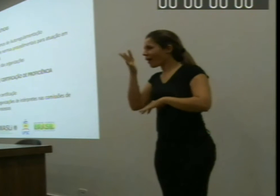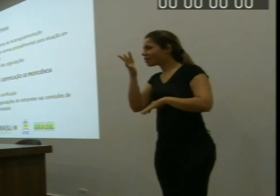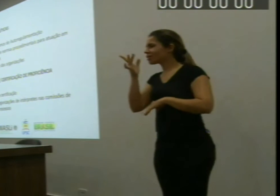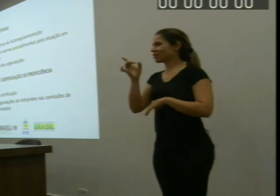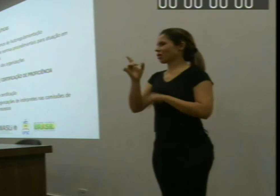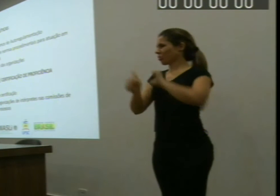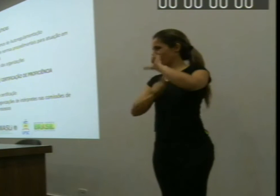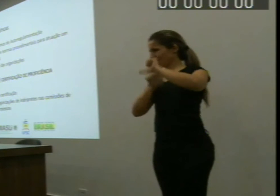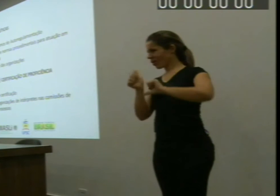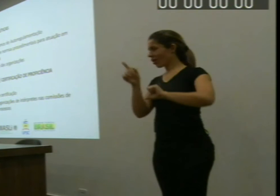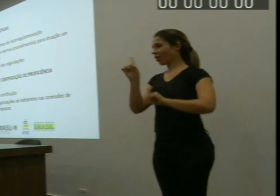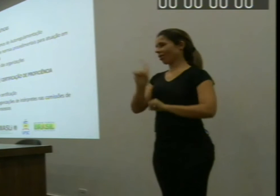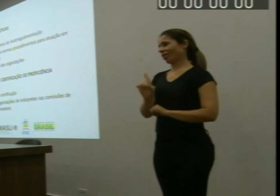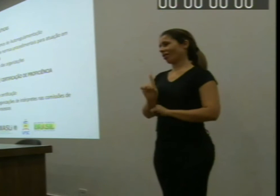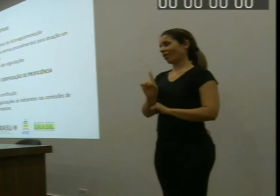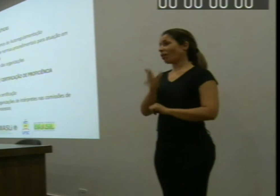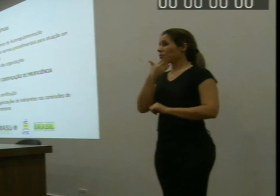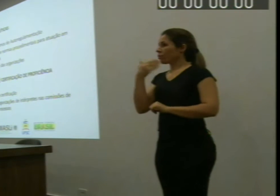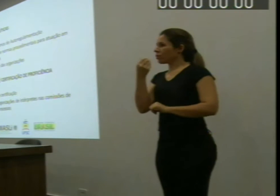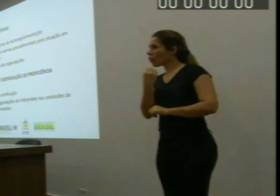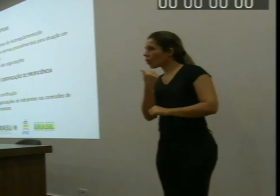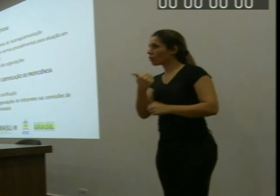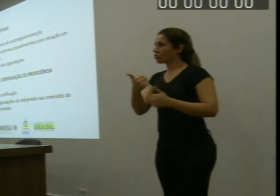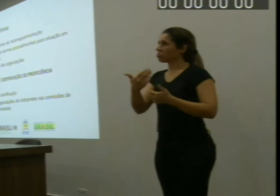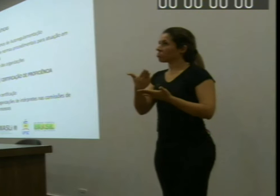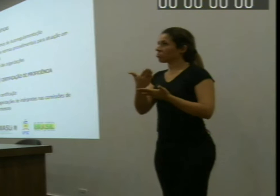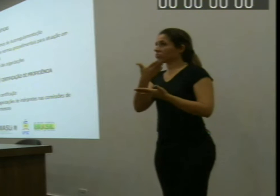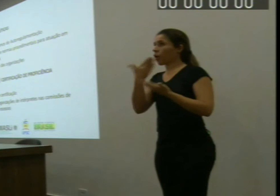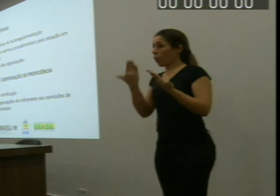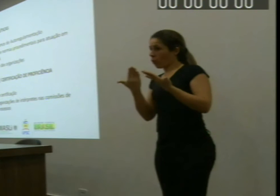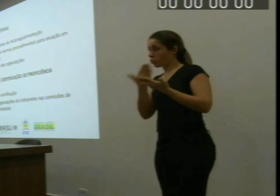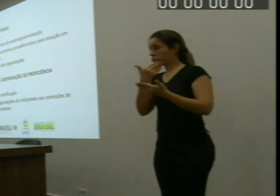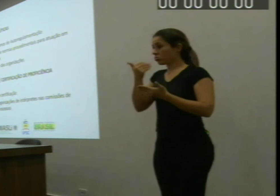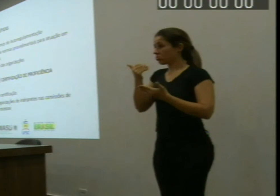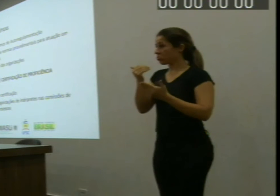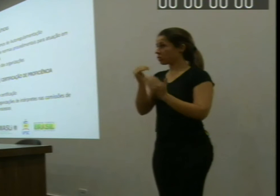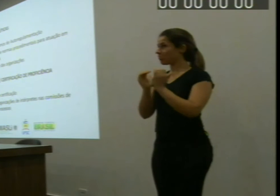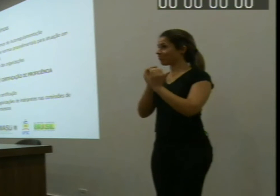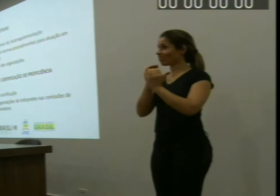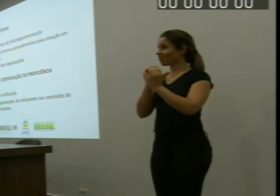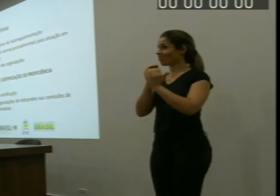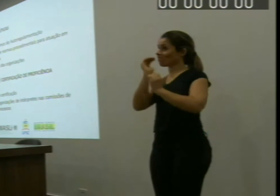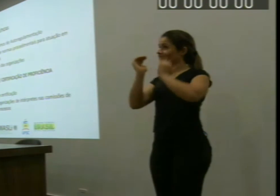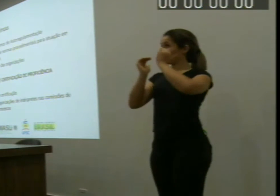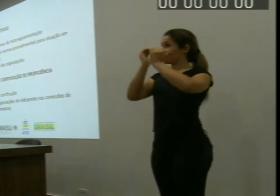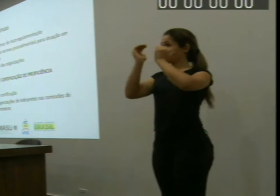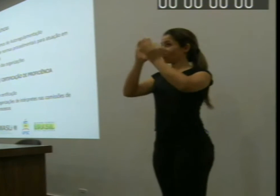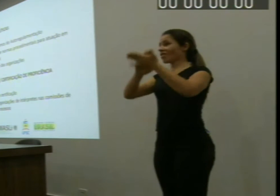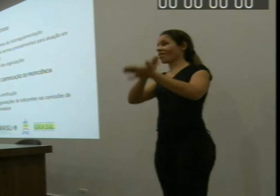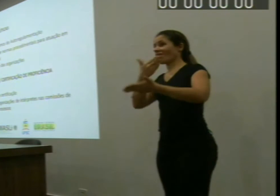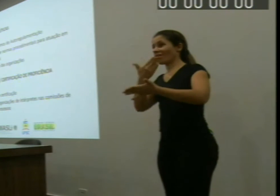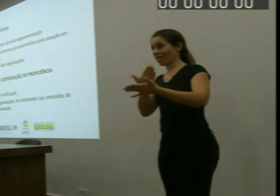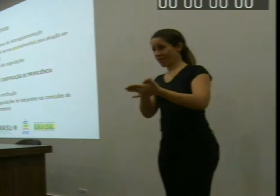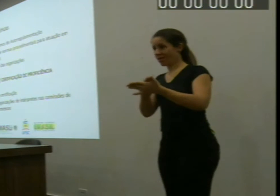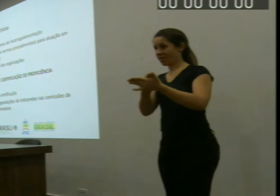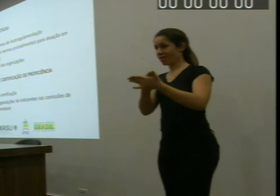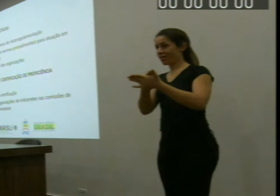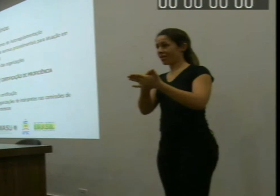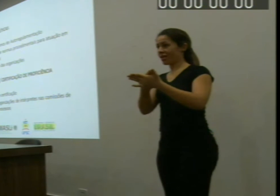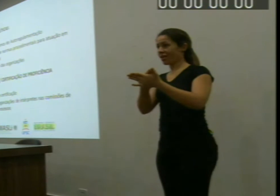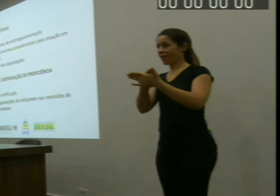modificado beleza aumentou o grau de dificuldade então o nível dos intérpretes tendem a ser melhor para aqueles que forem